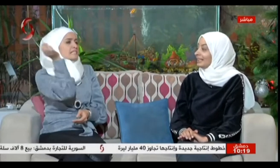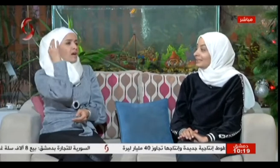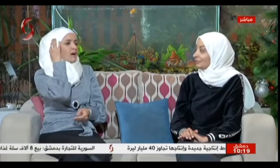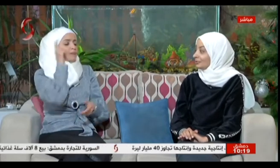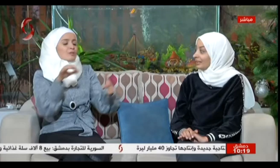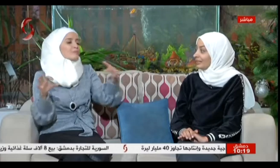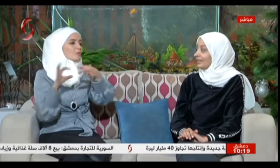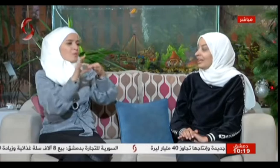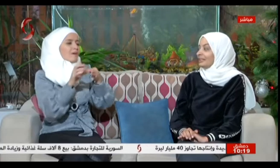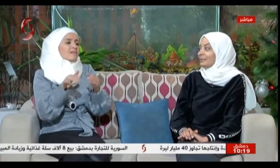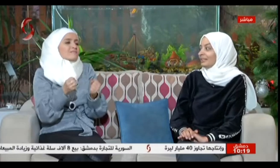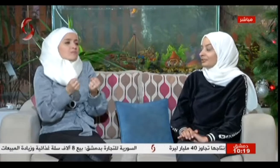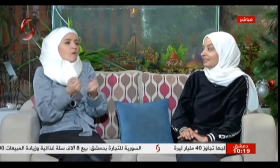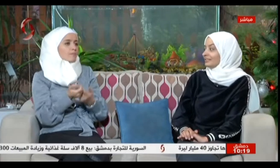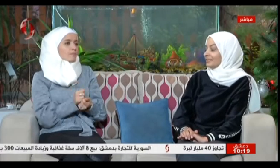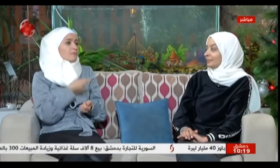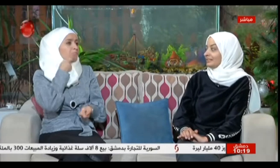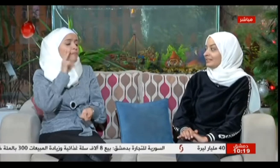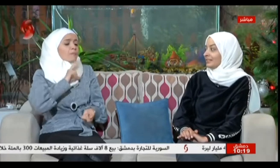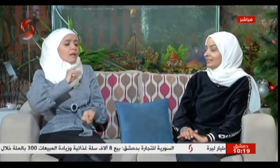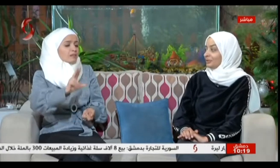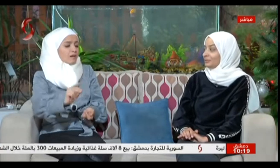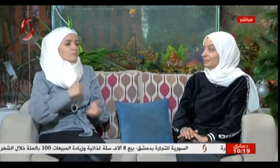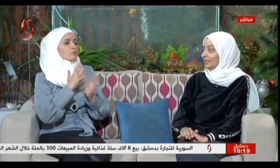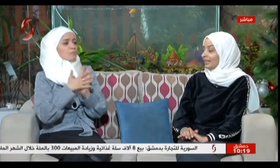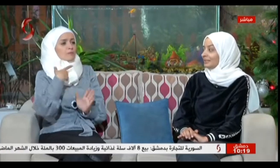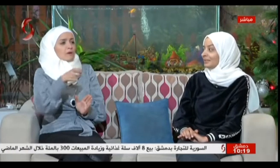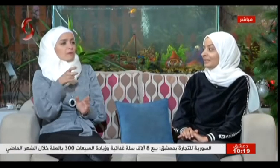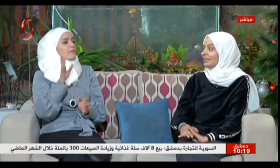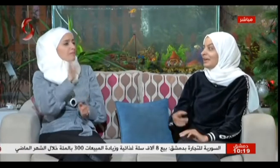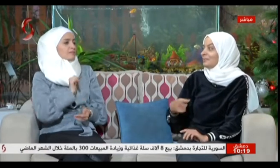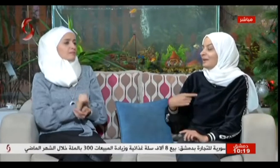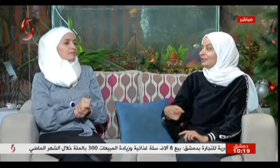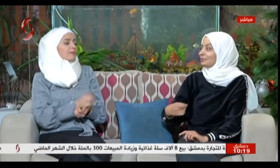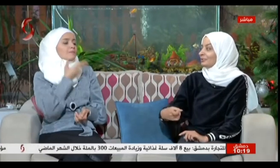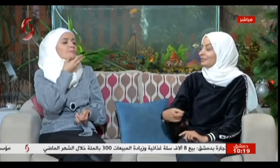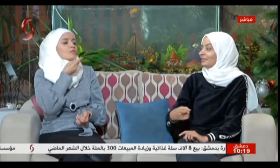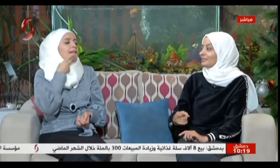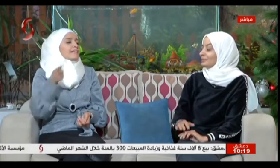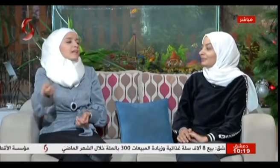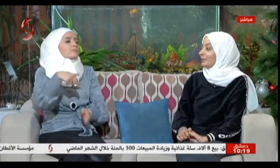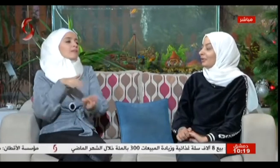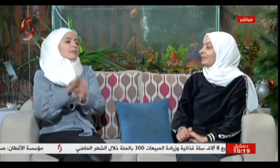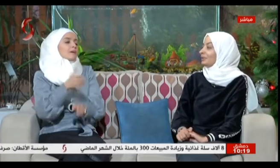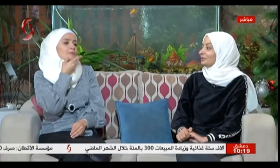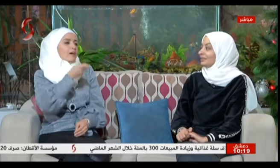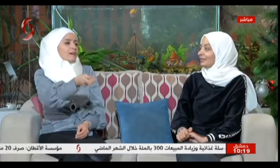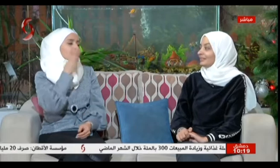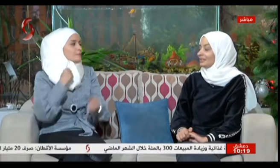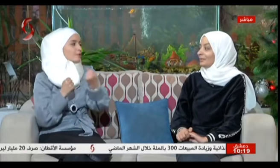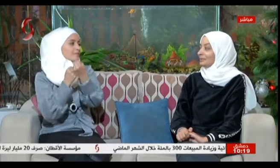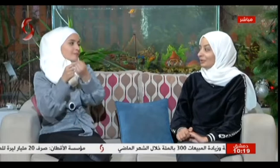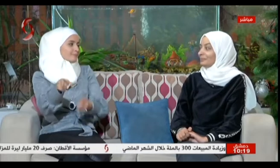حقدر حل هي المشاكل. يمكن الاشخاص السامعين اذا كانوا بهذا المكان ما يقدروا الاطفال الصم يفهموا